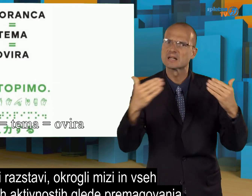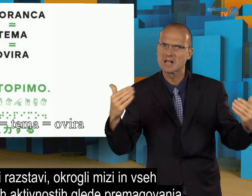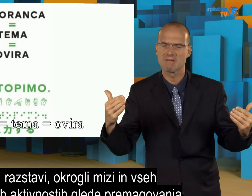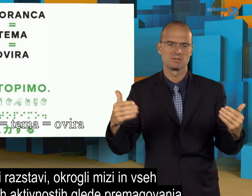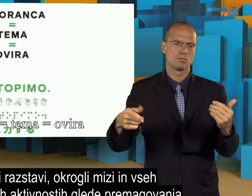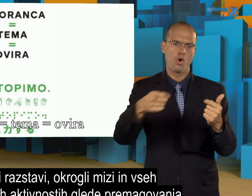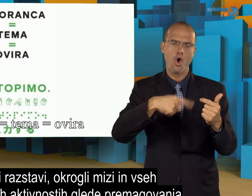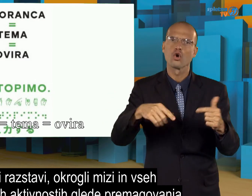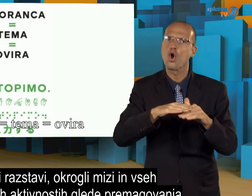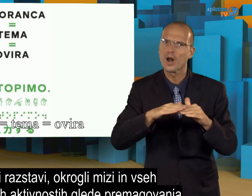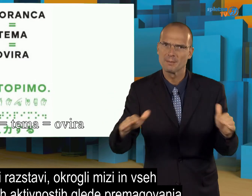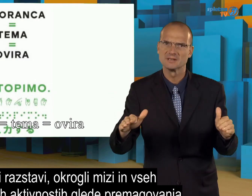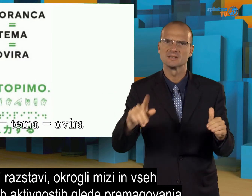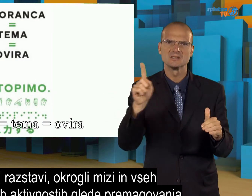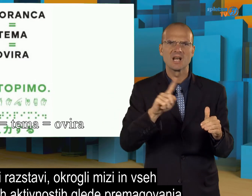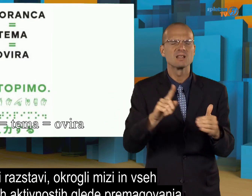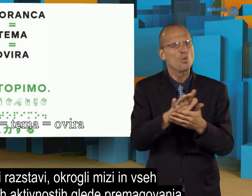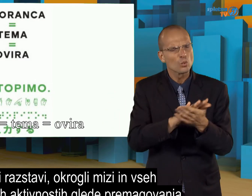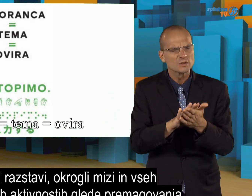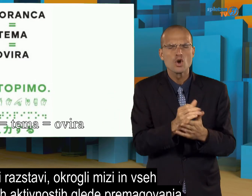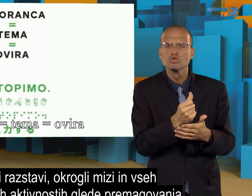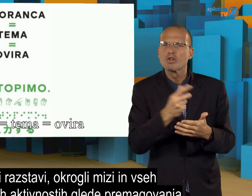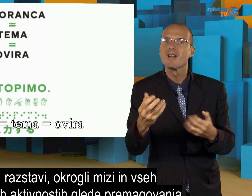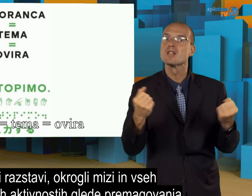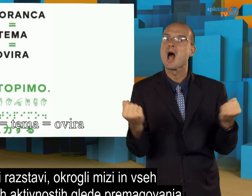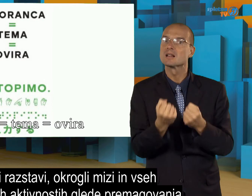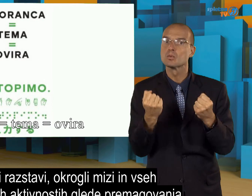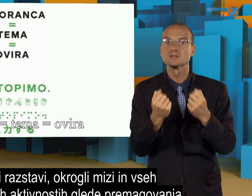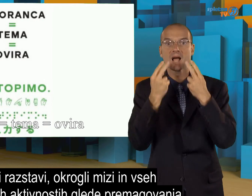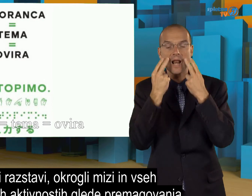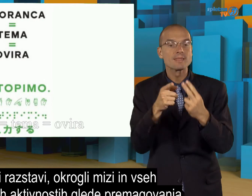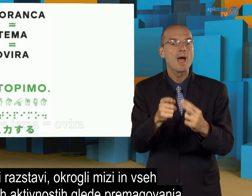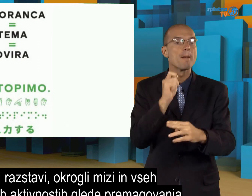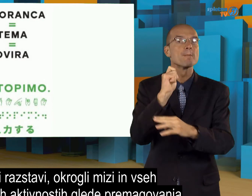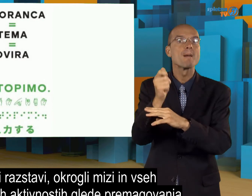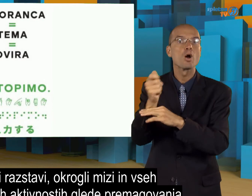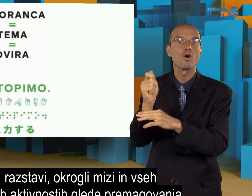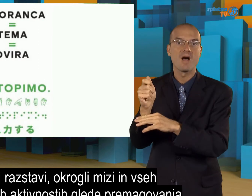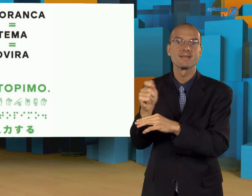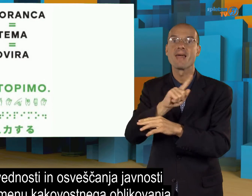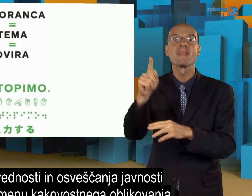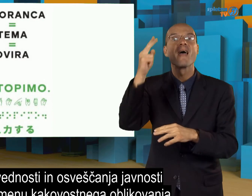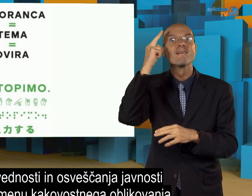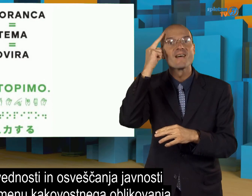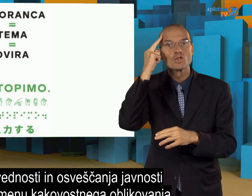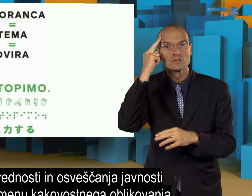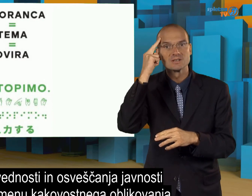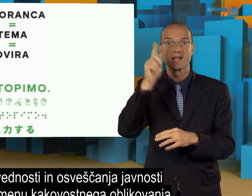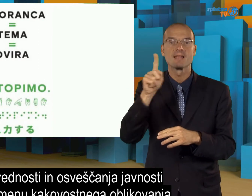aktivnostih glede premagovanja nevednosti in osveščanja javnosti o pomenu kakovostnega oblikovanja in